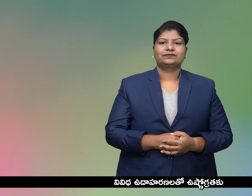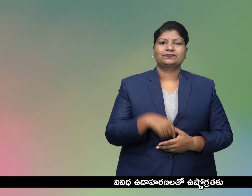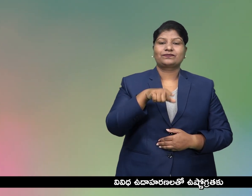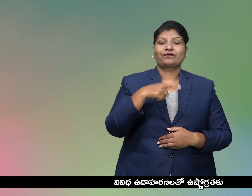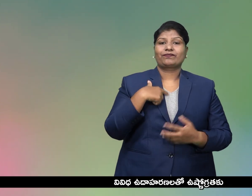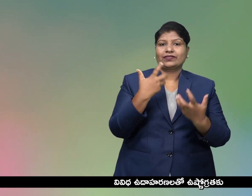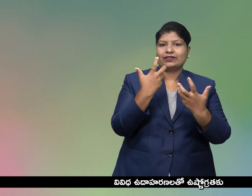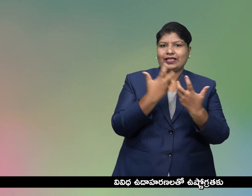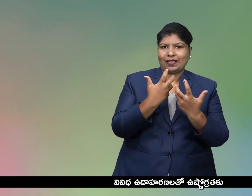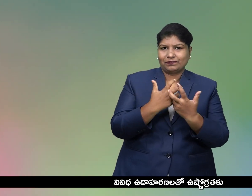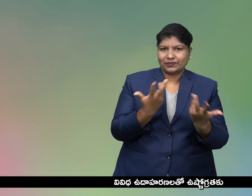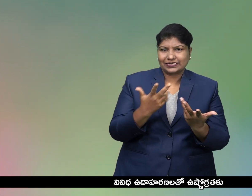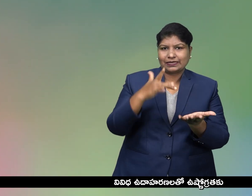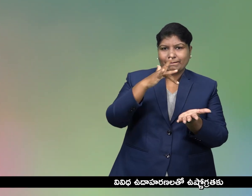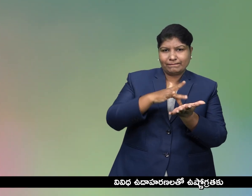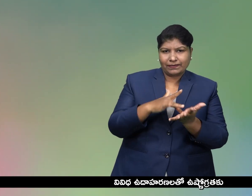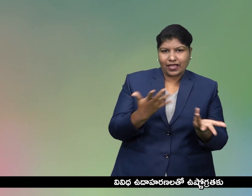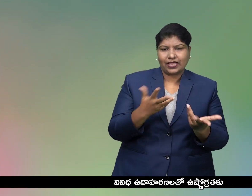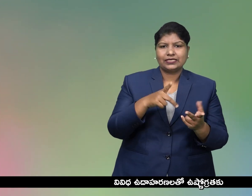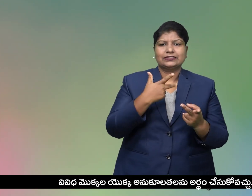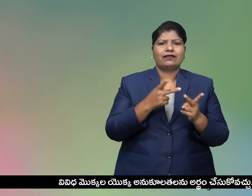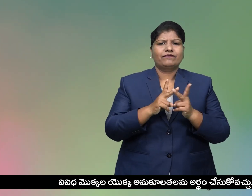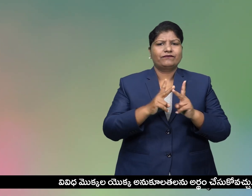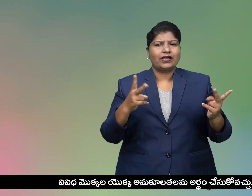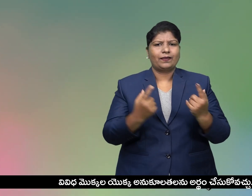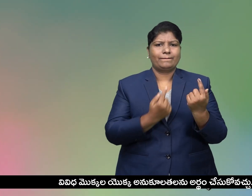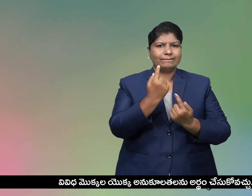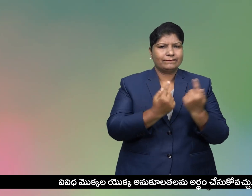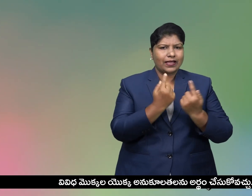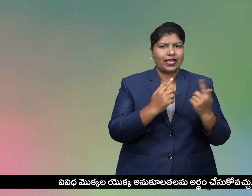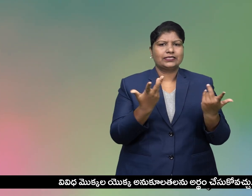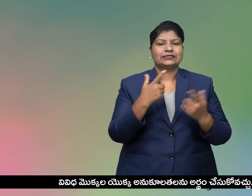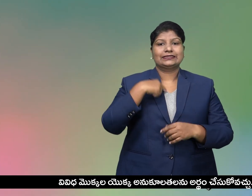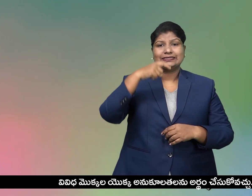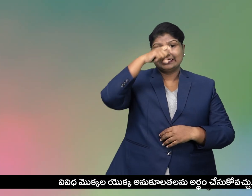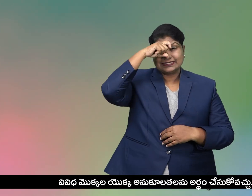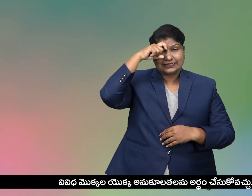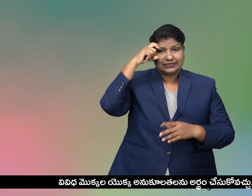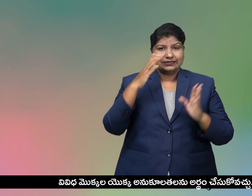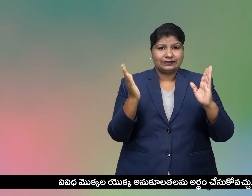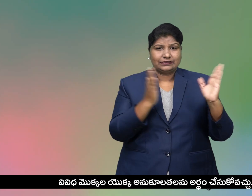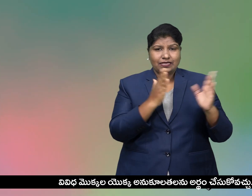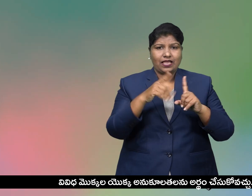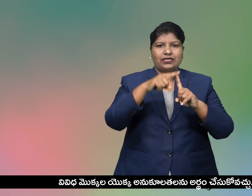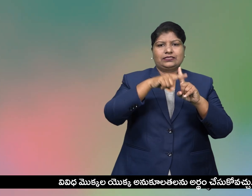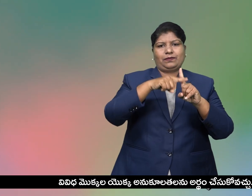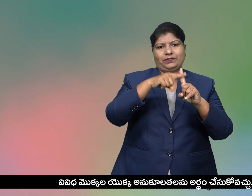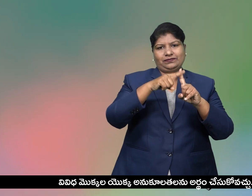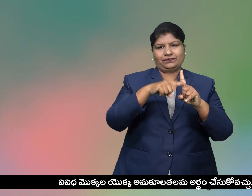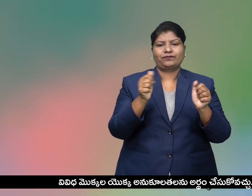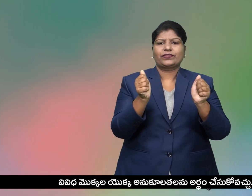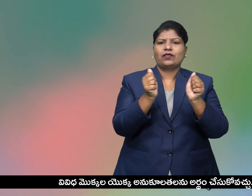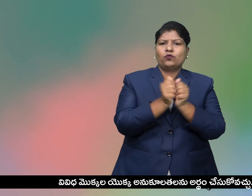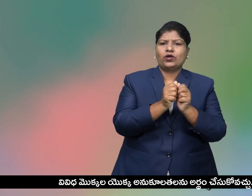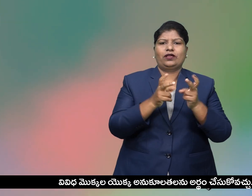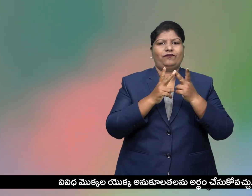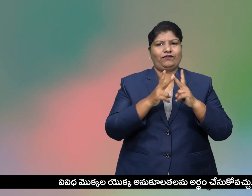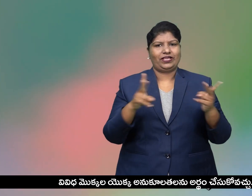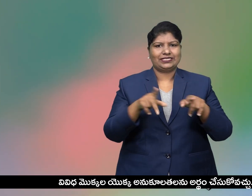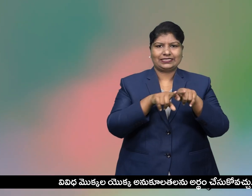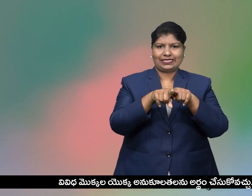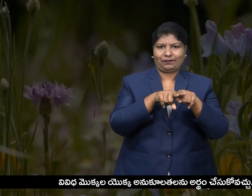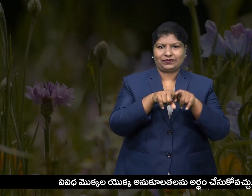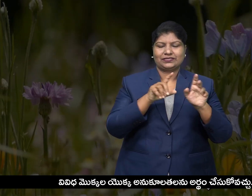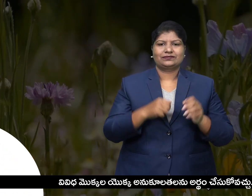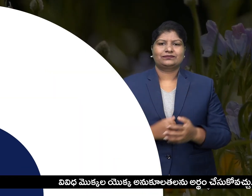వివిధ ఉదాహరణలతో ఉష్ణోగ్రతకు వివిధ మొక్కల యొక్క అనుకూలతలను అర్థం చేసుకోవచ్చు.